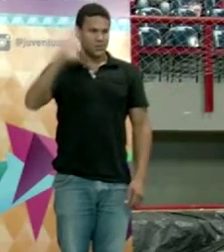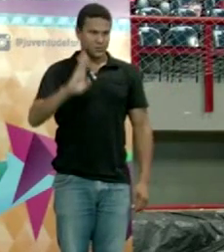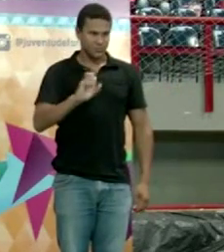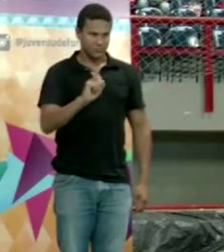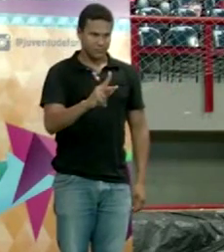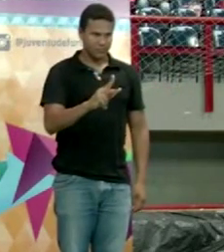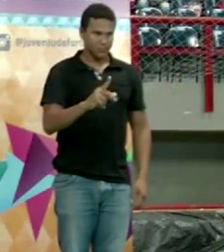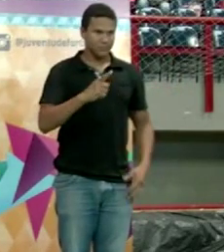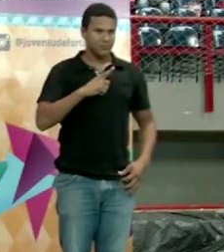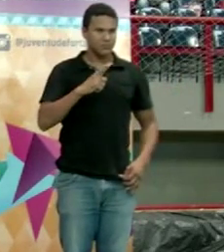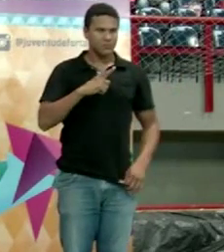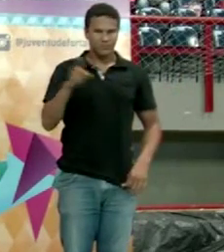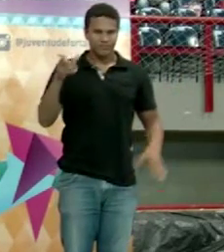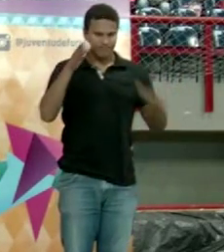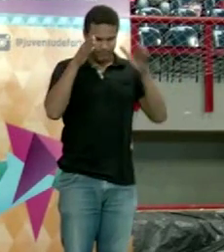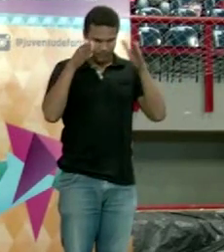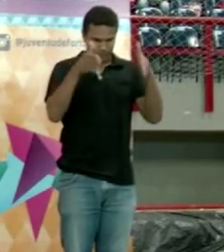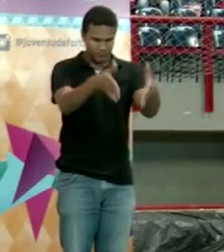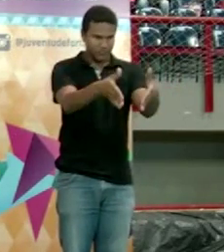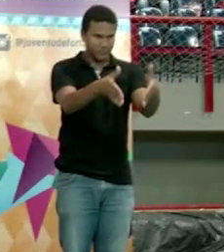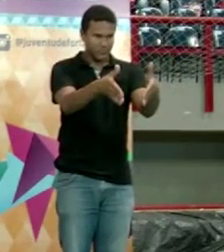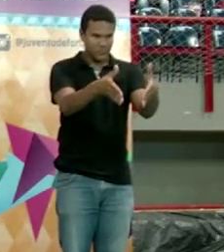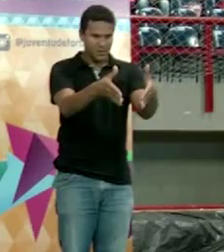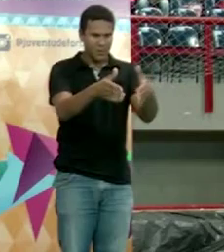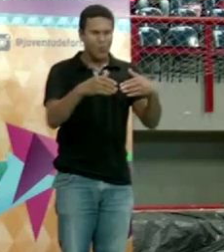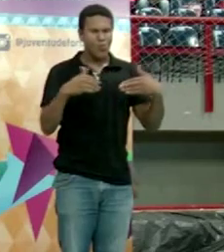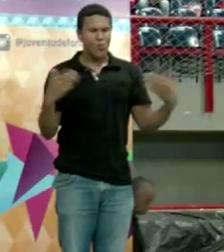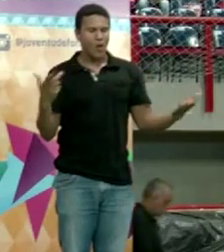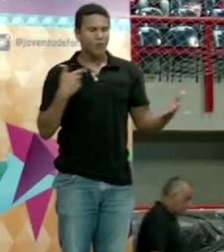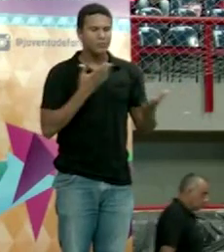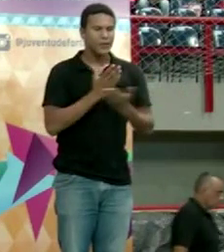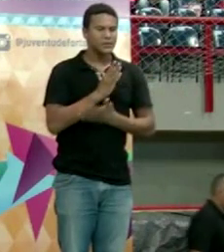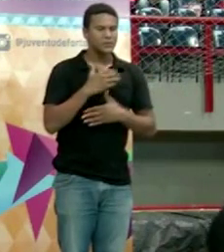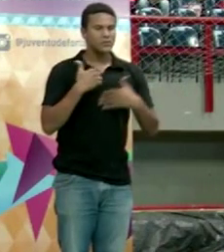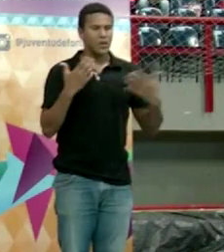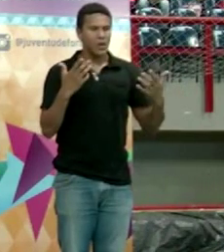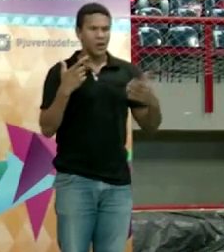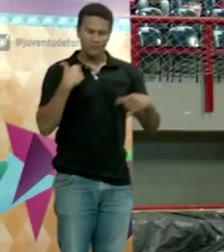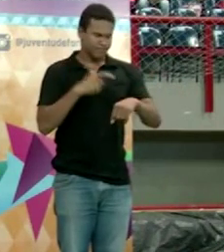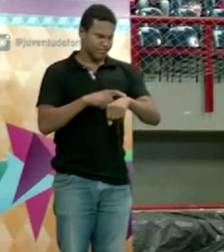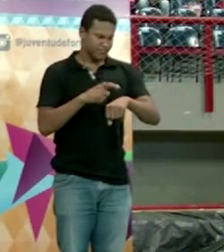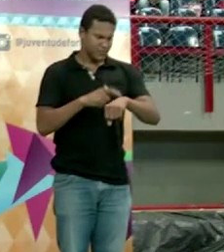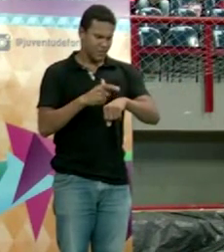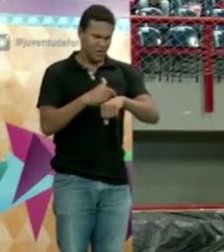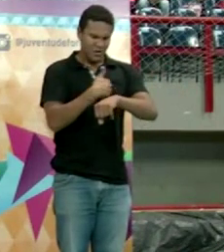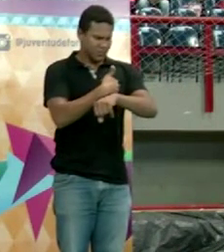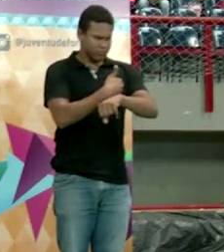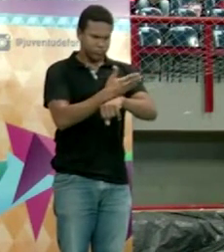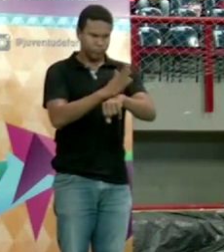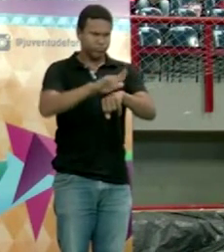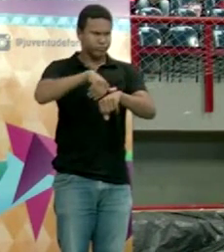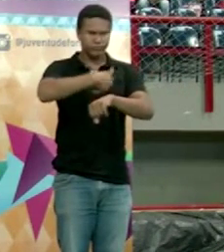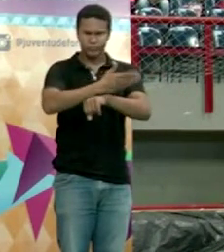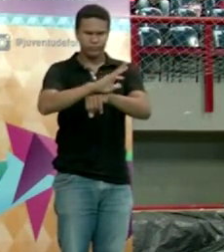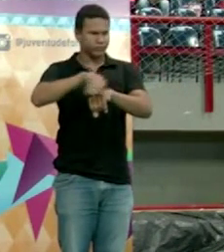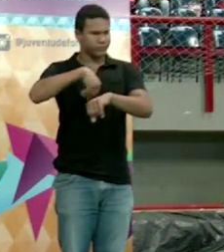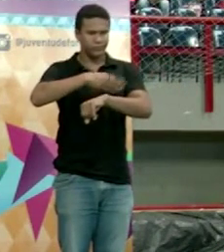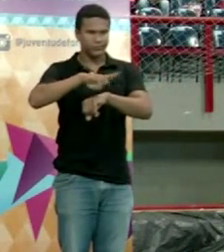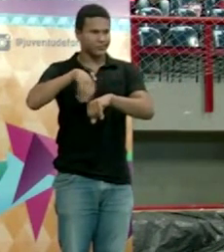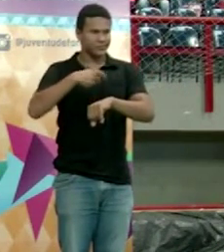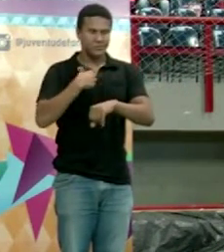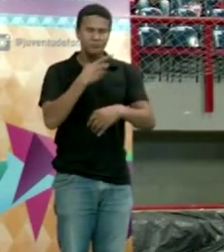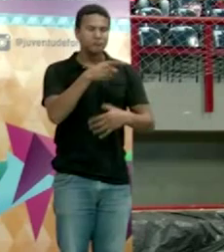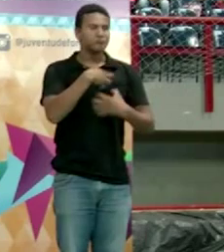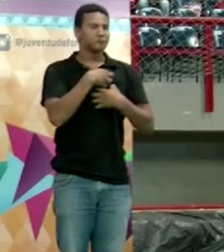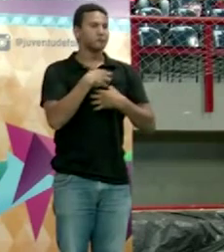foca naquilo que você quer, a aprovação, que o tempo voa e até faz frio. Tá